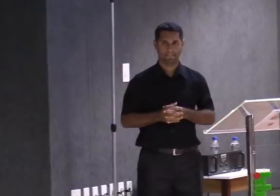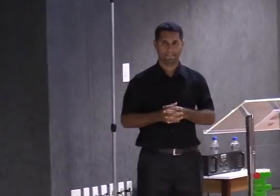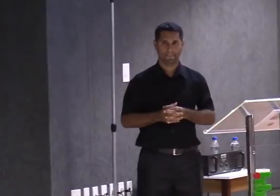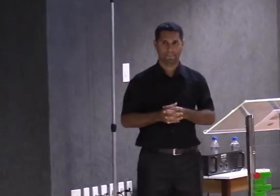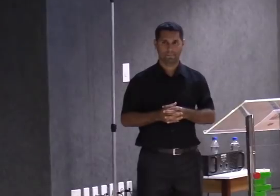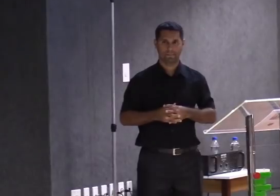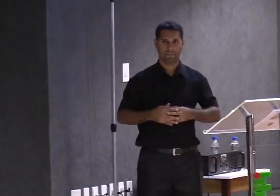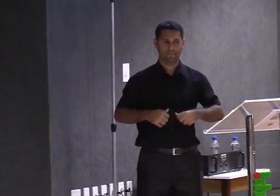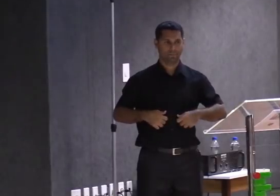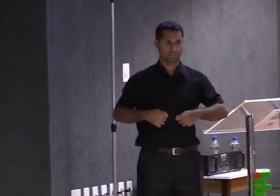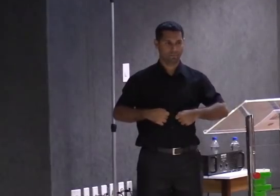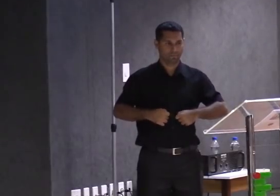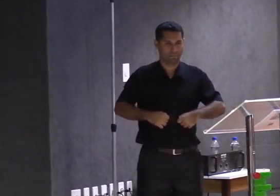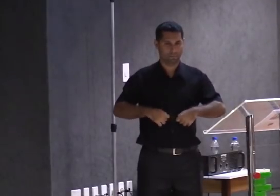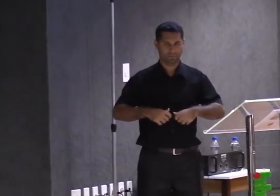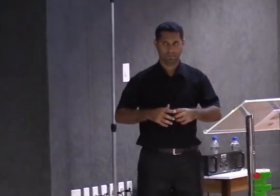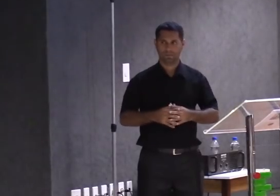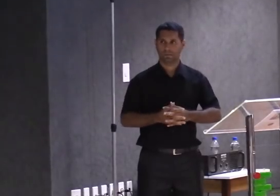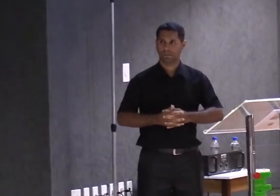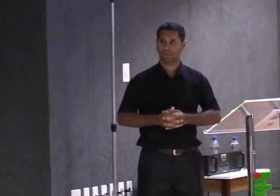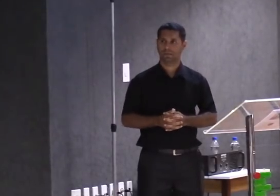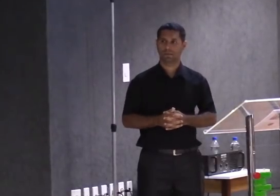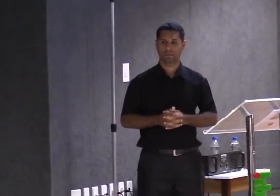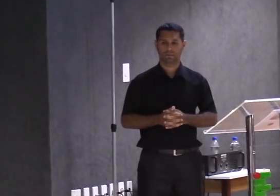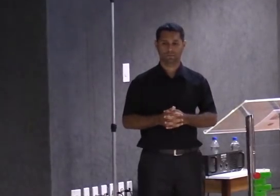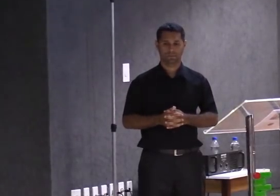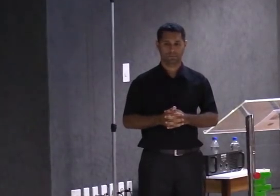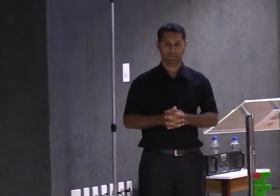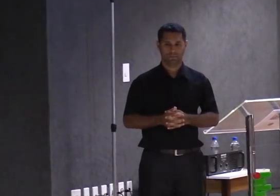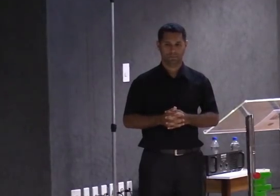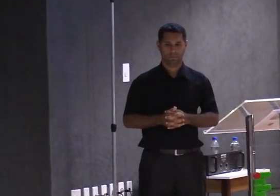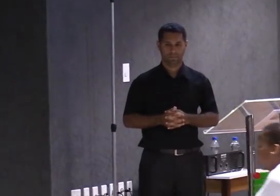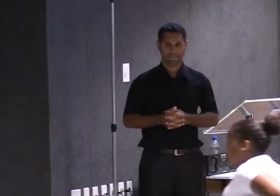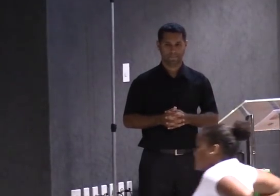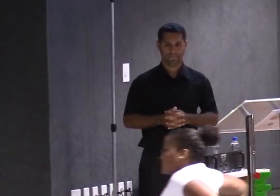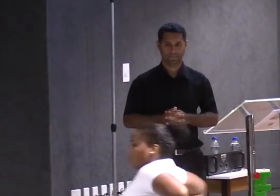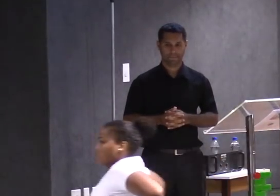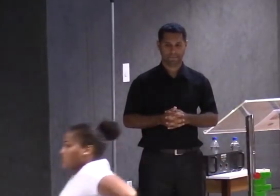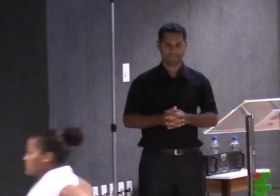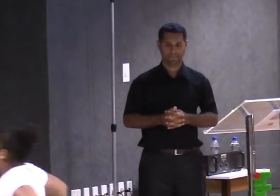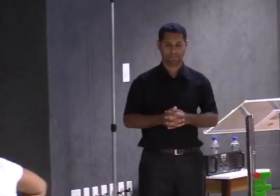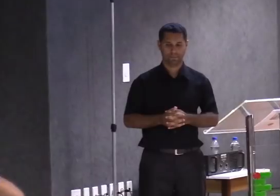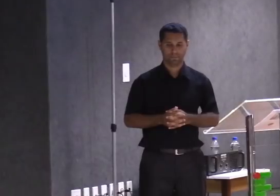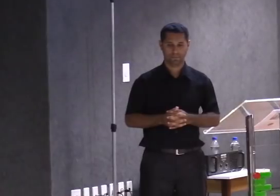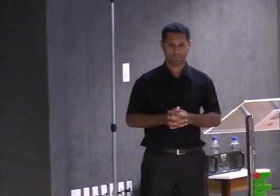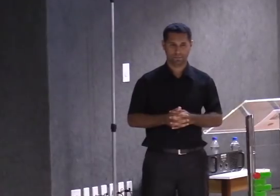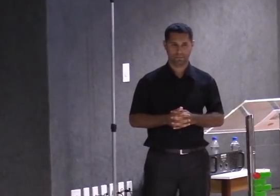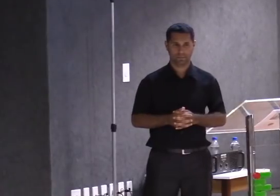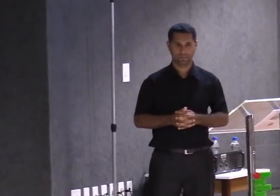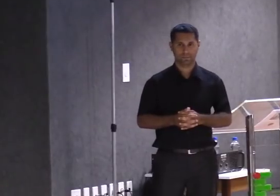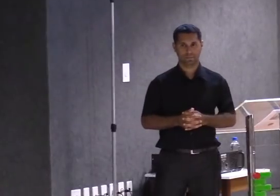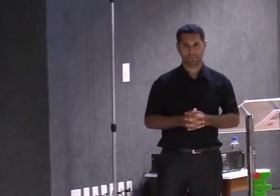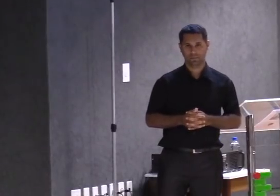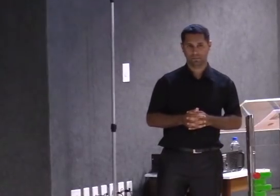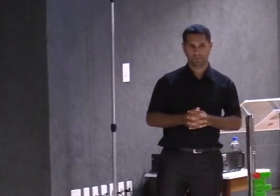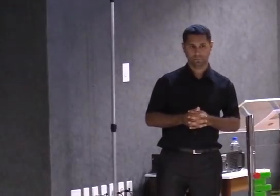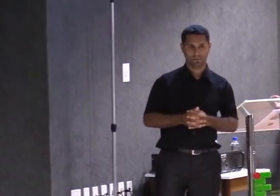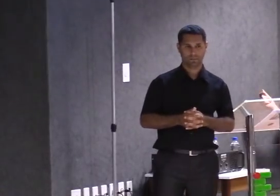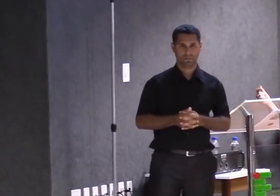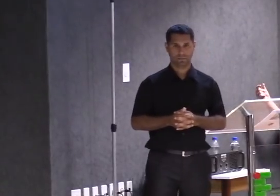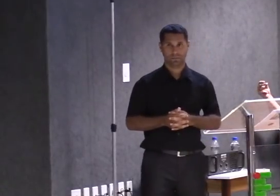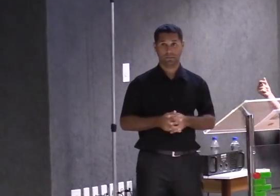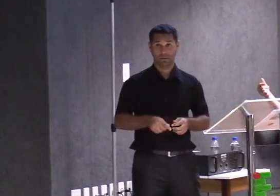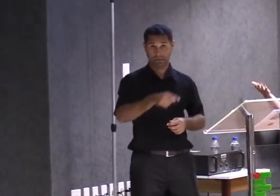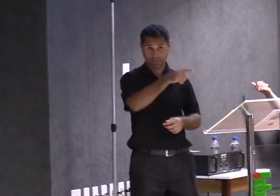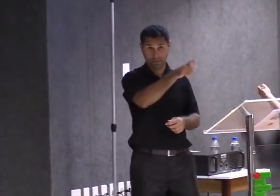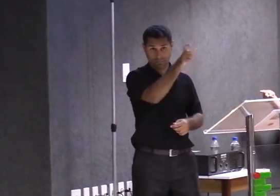it, guiding questions, what kind of things we need to reflect and so on. Então como que o professor pode